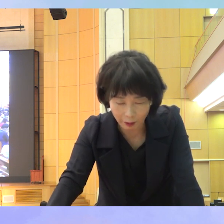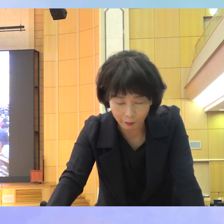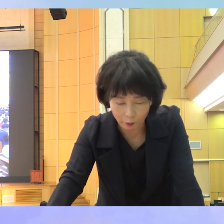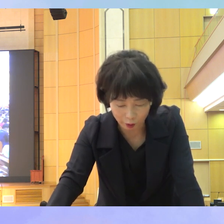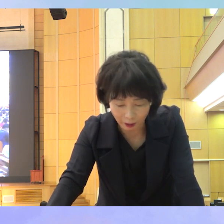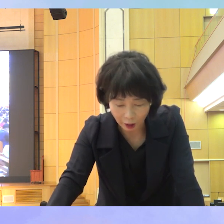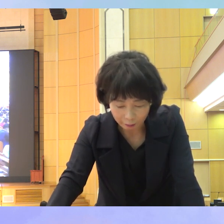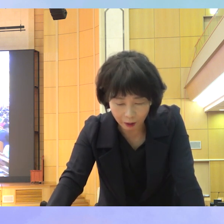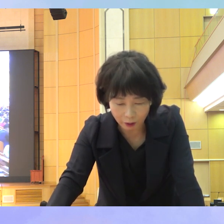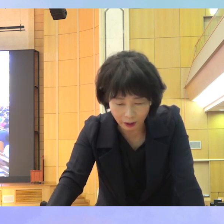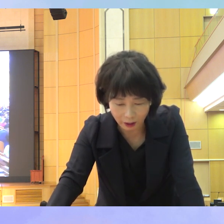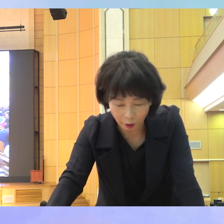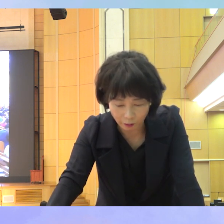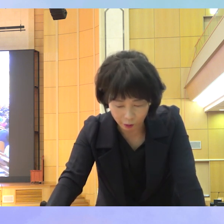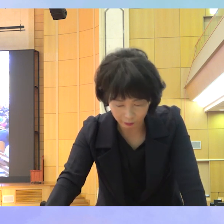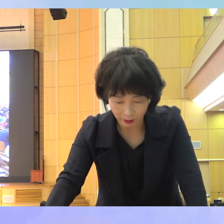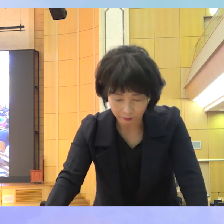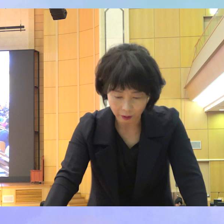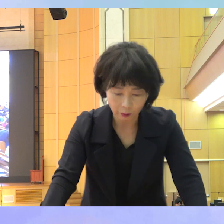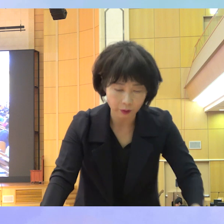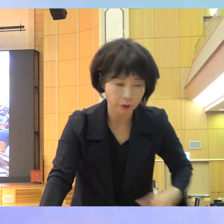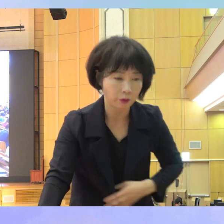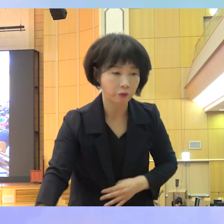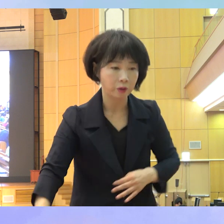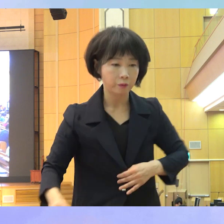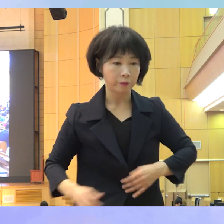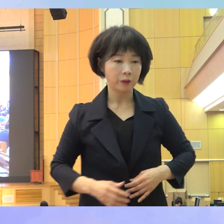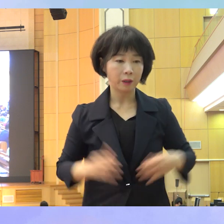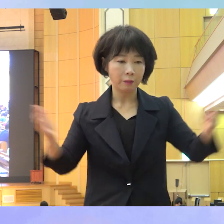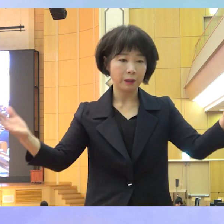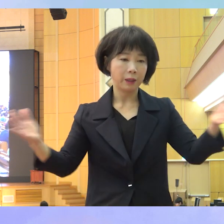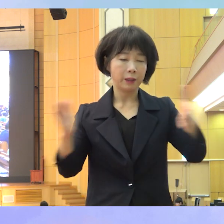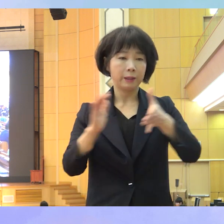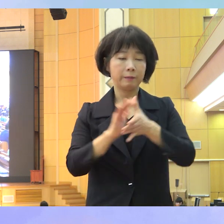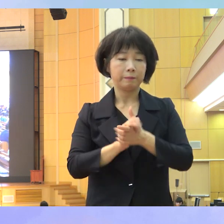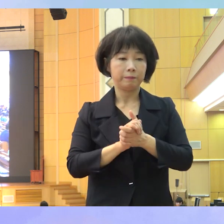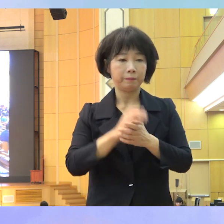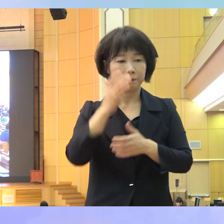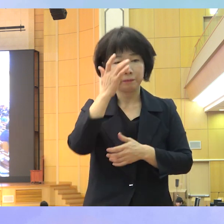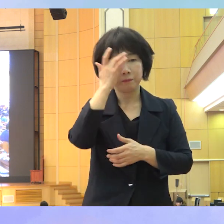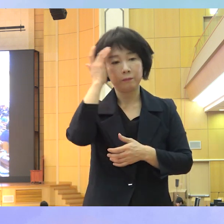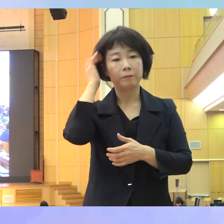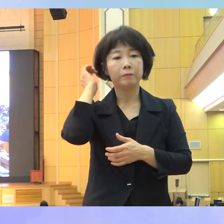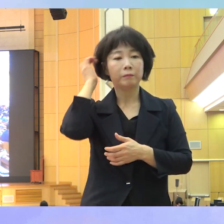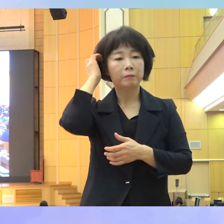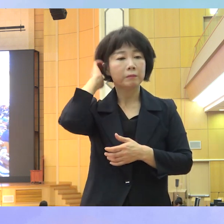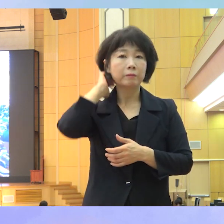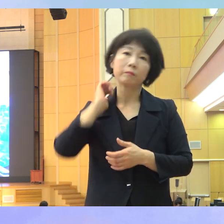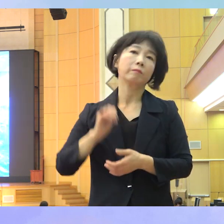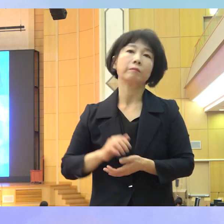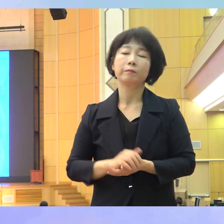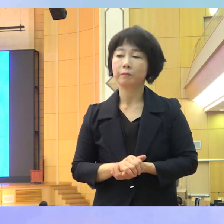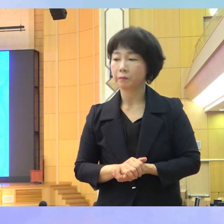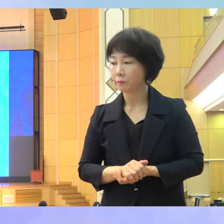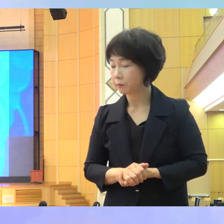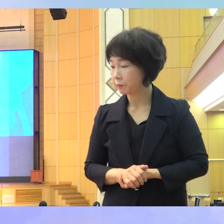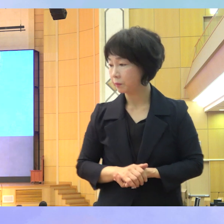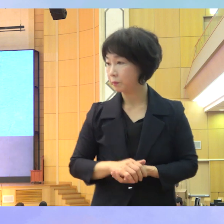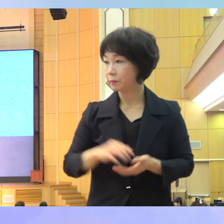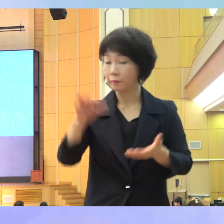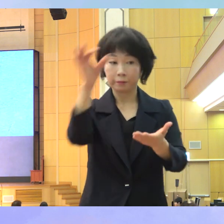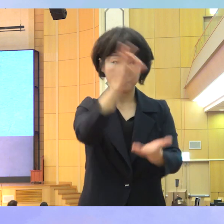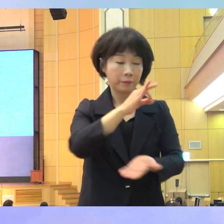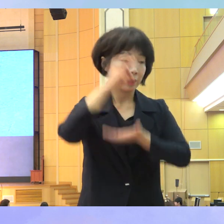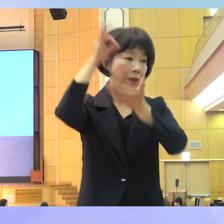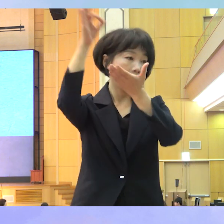도우시고 함께하여 주시옵소서. 감사드리고 예수님의 이름으로 기도드리옵나이다. 아멘. 찬양에 따라서 준비한 대로